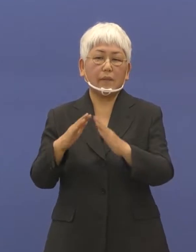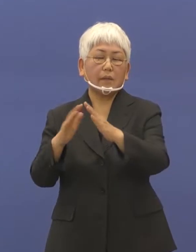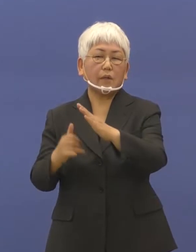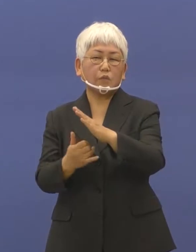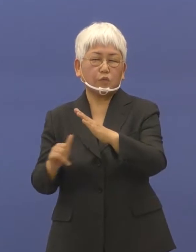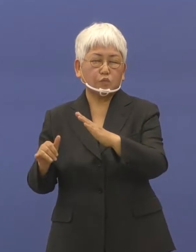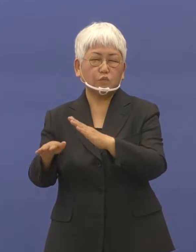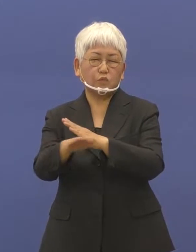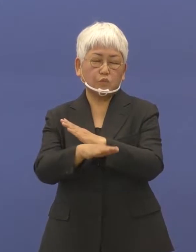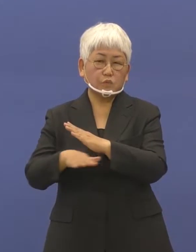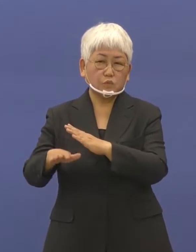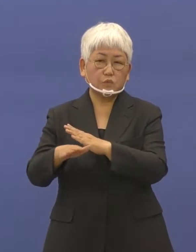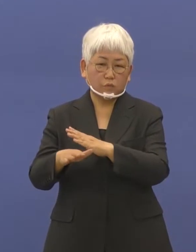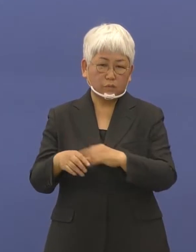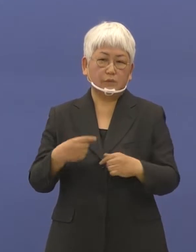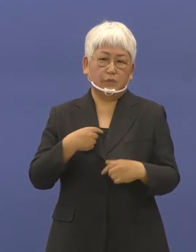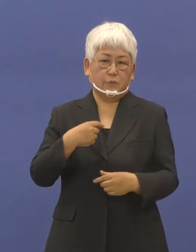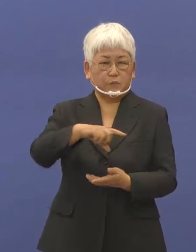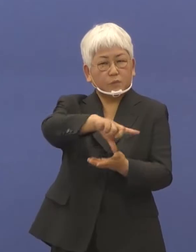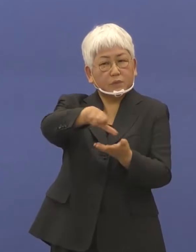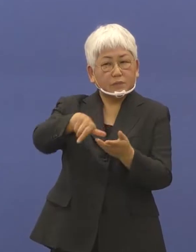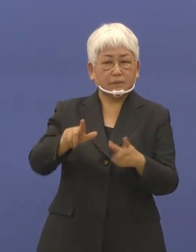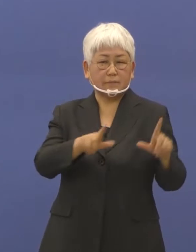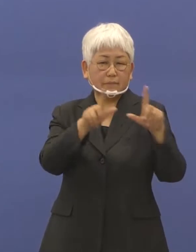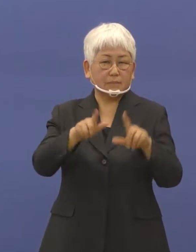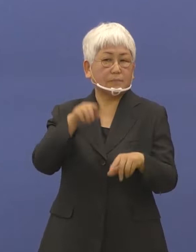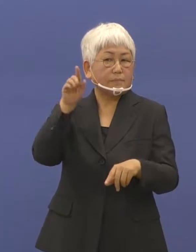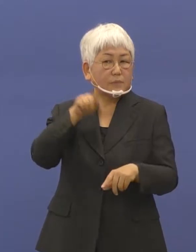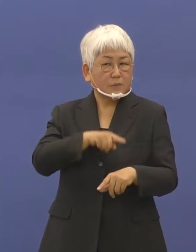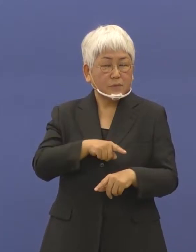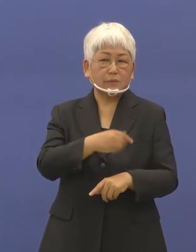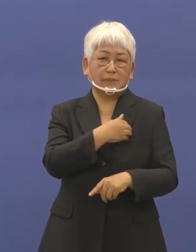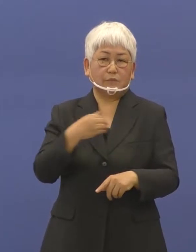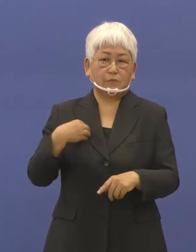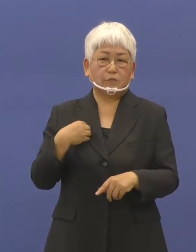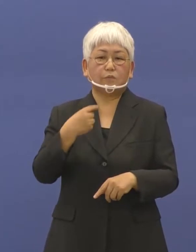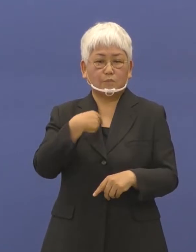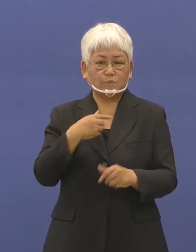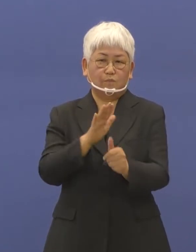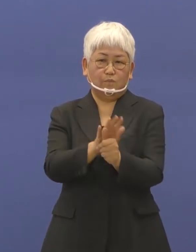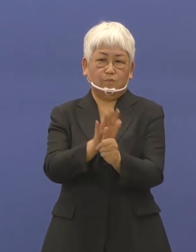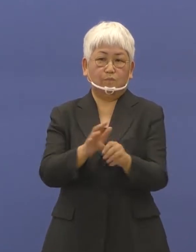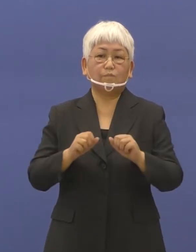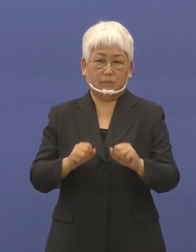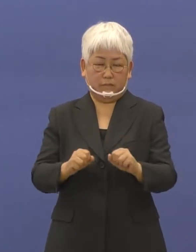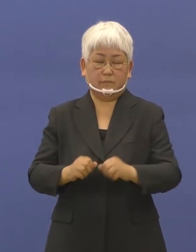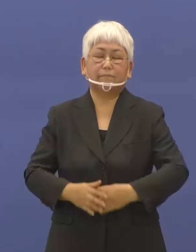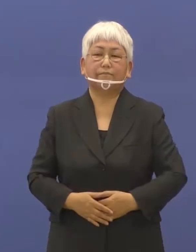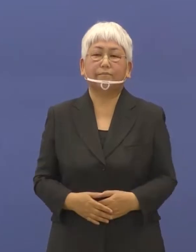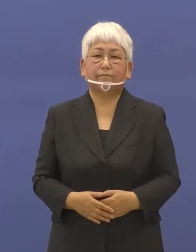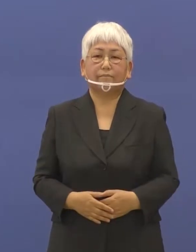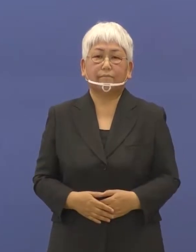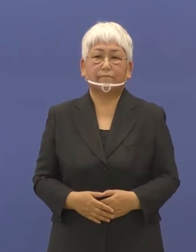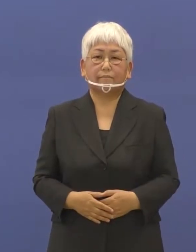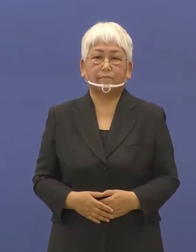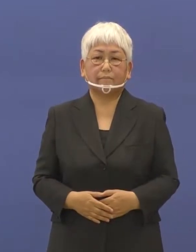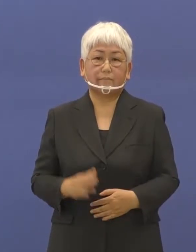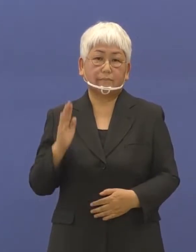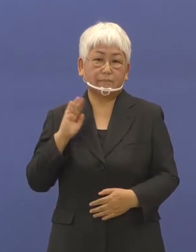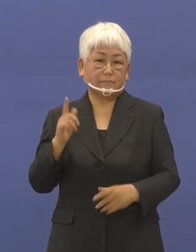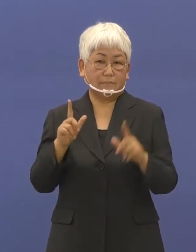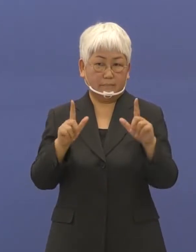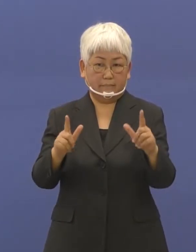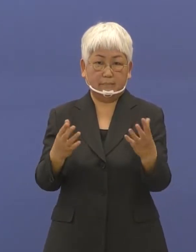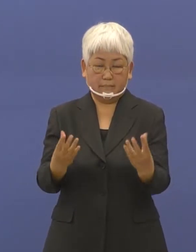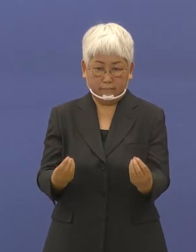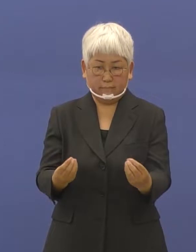がお住まいの地域において安心して暮らせる体制整備を支援します。 以上で知事からの発